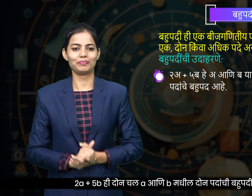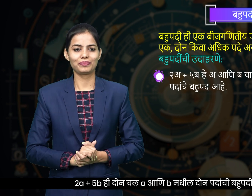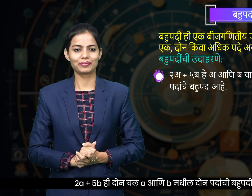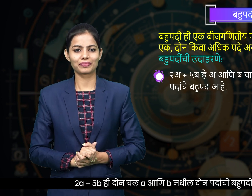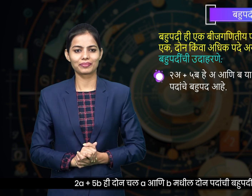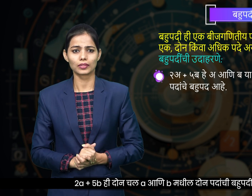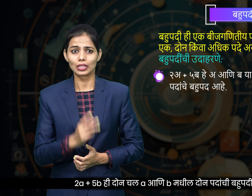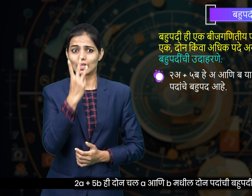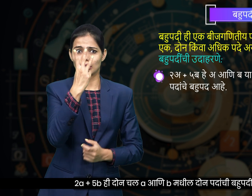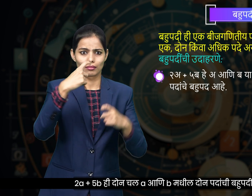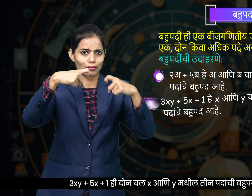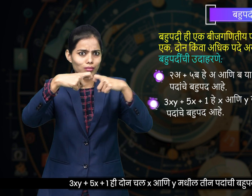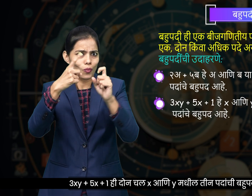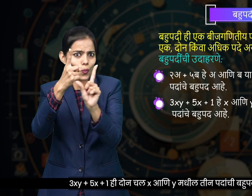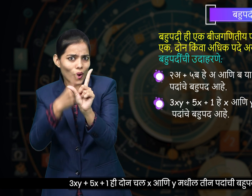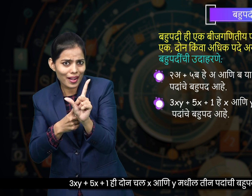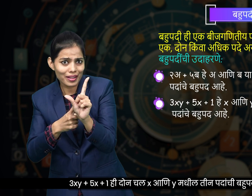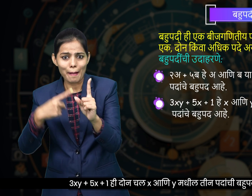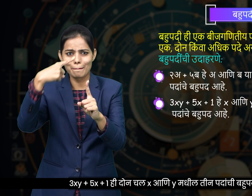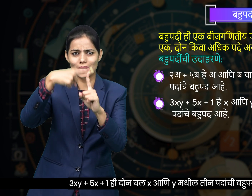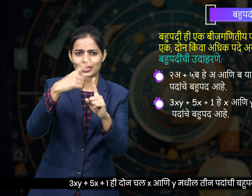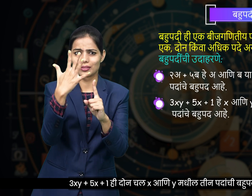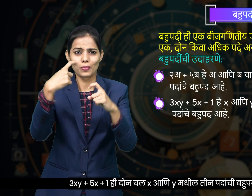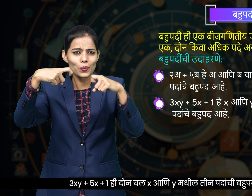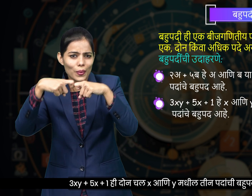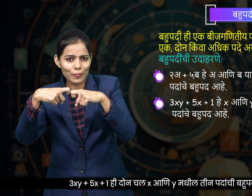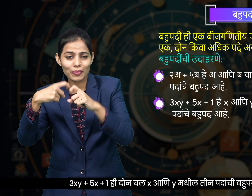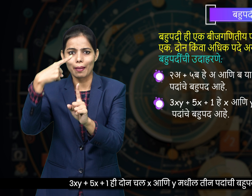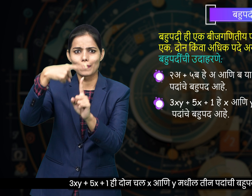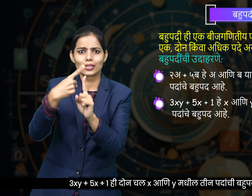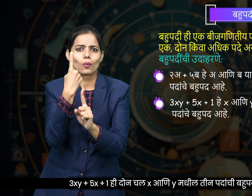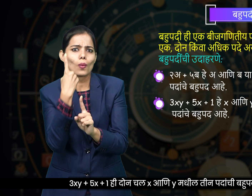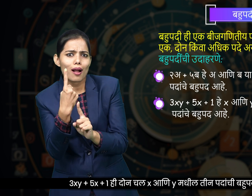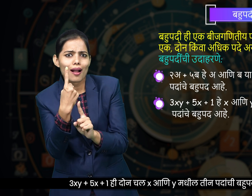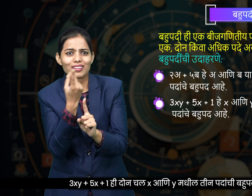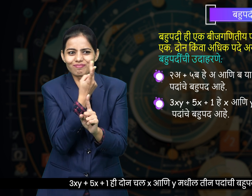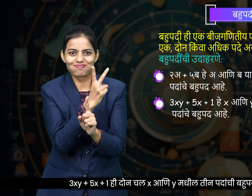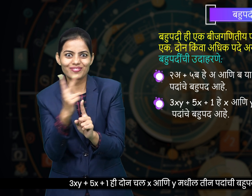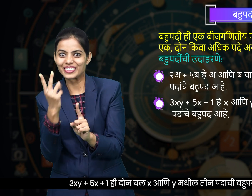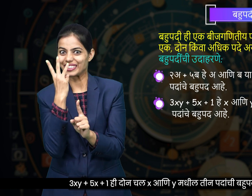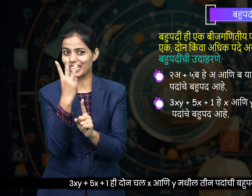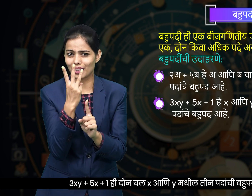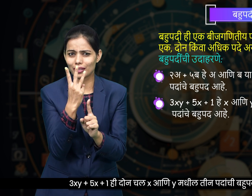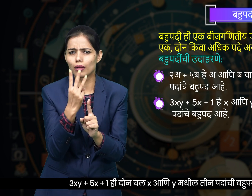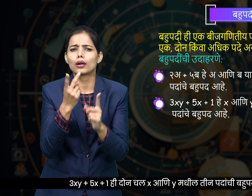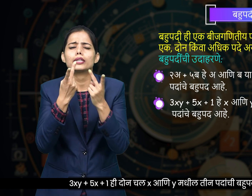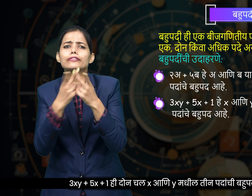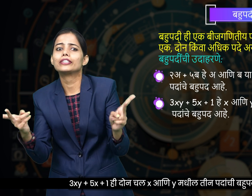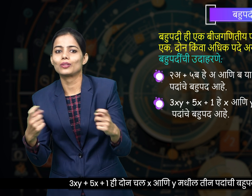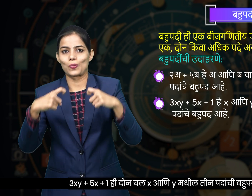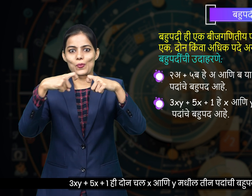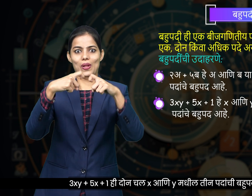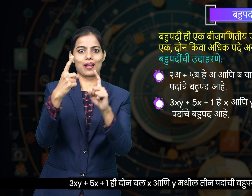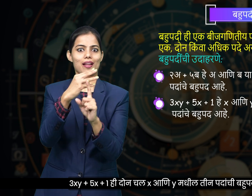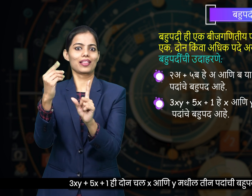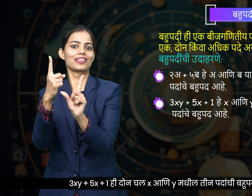बहुपदी आहे. 3xy अधिक 5x अधिक 1 ही दोन चल x आणि y मधील